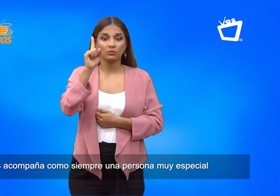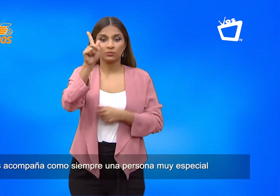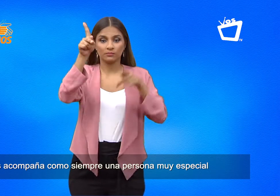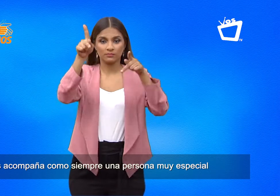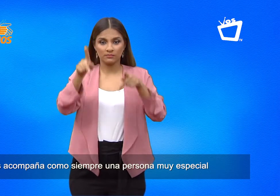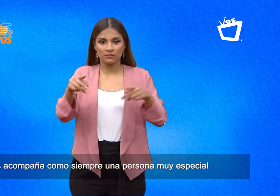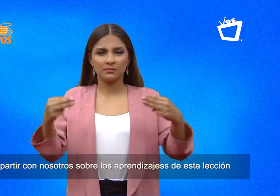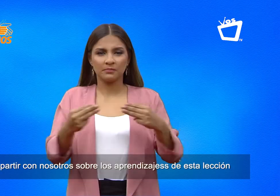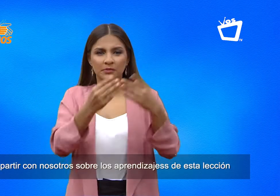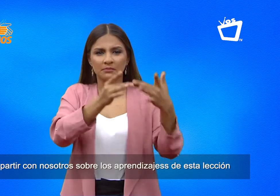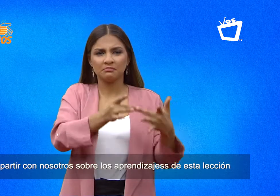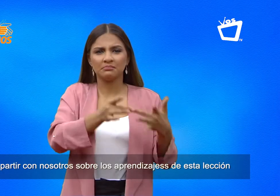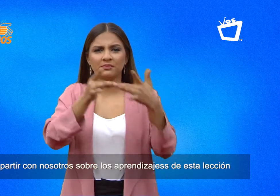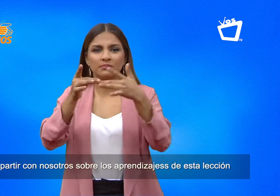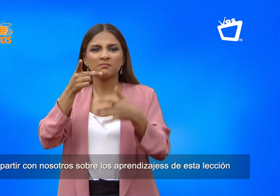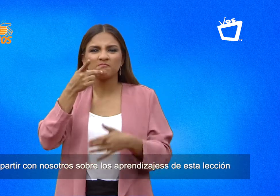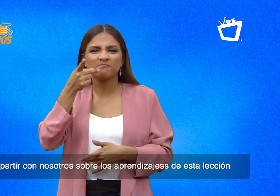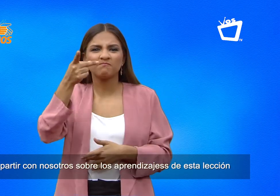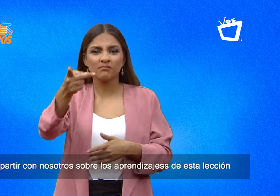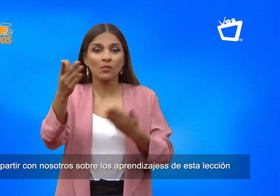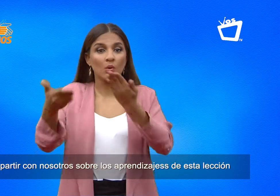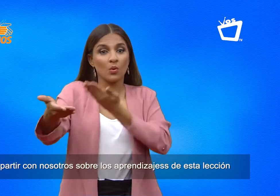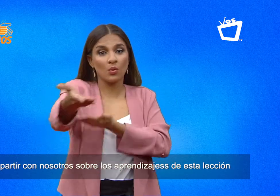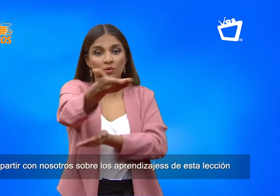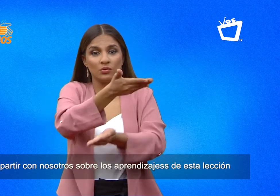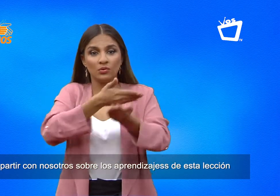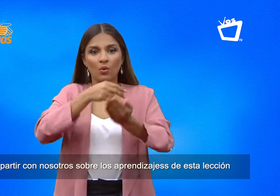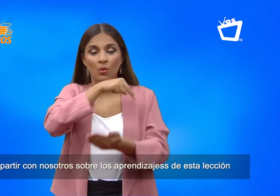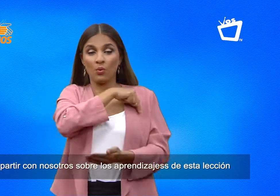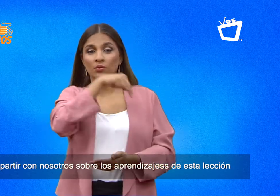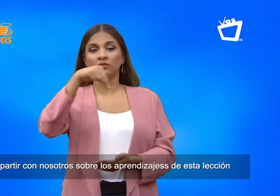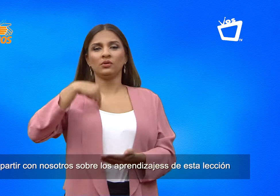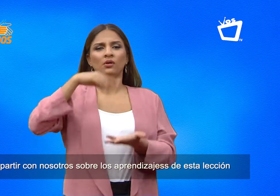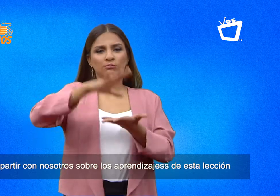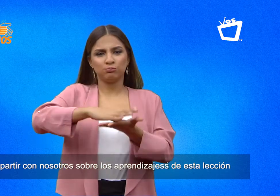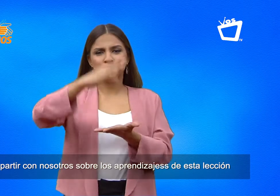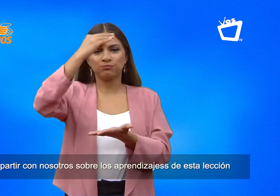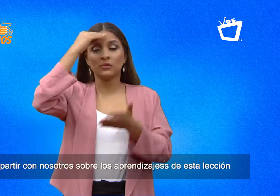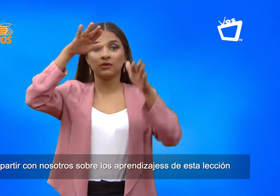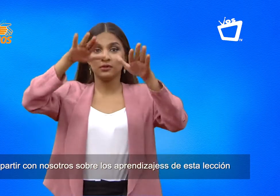muy especial para compartir con nosotros sobre los aprendizajes de esta lección.